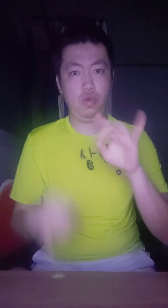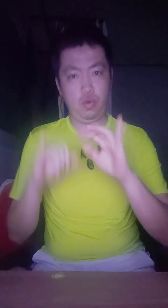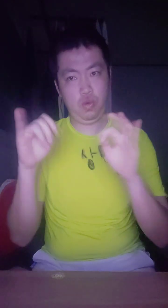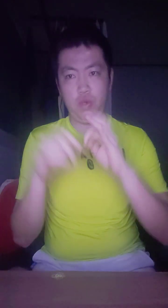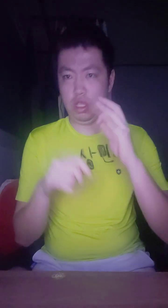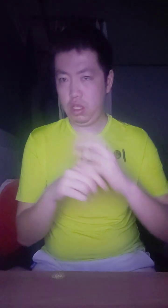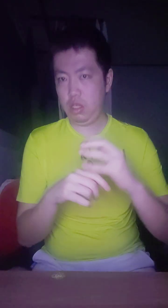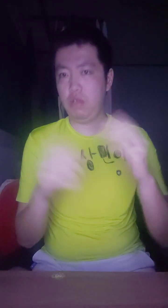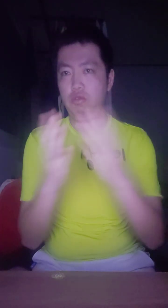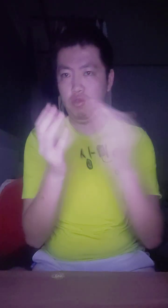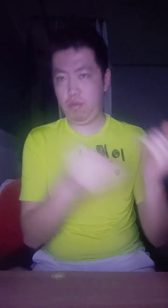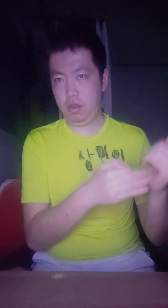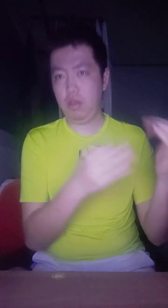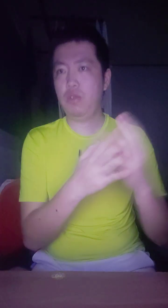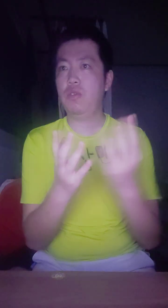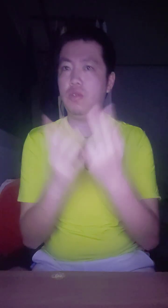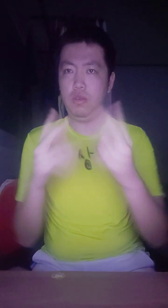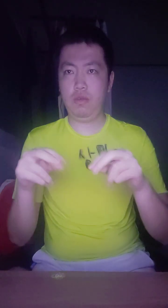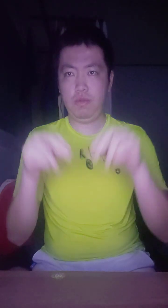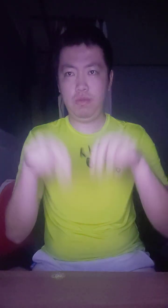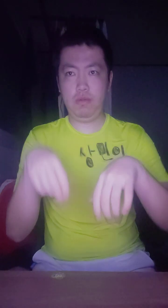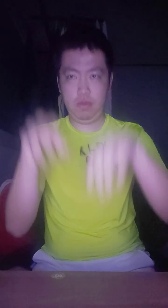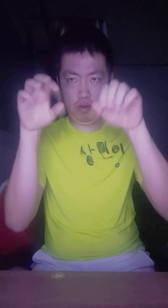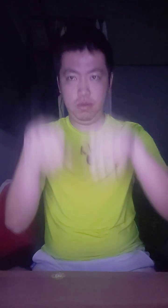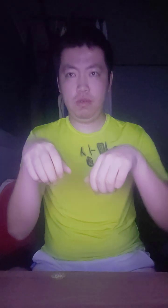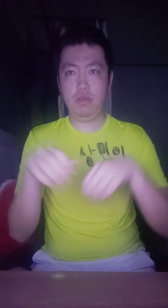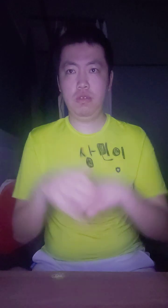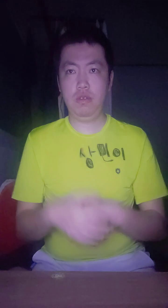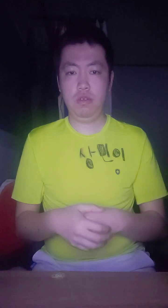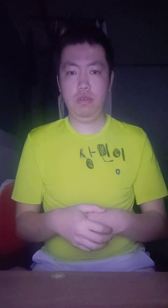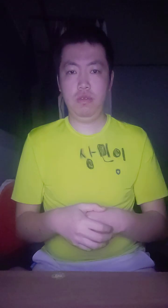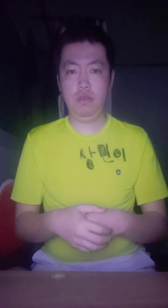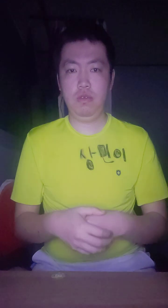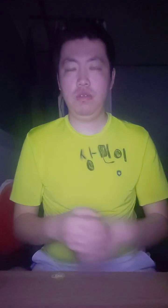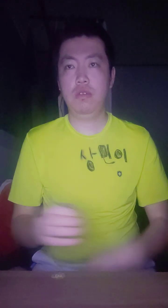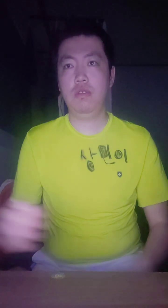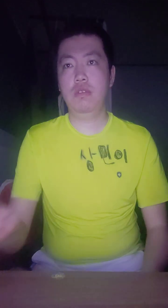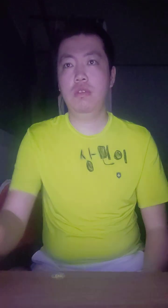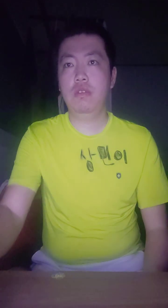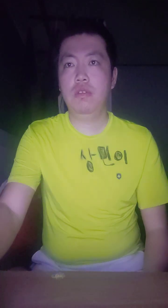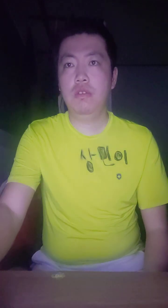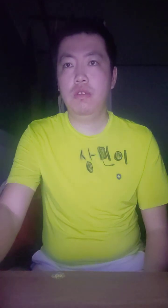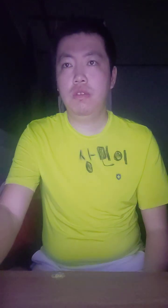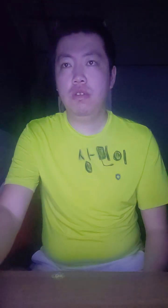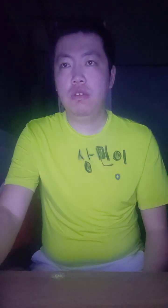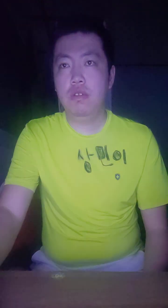명을 투입해 30분 만에 불을 껐습니다. SBS 안희재입니다.